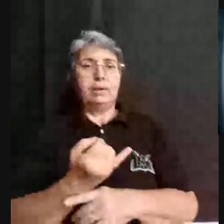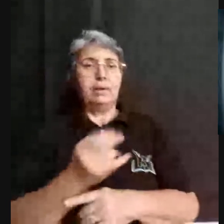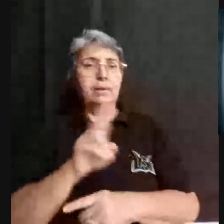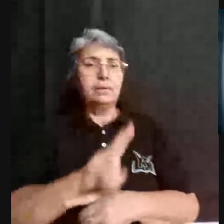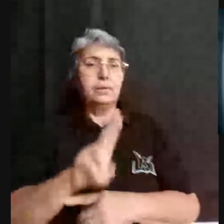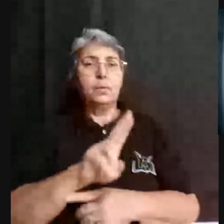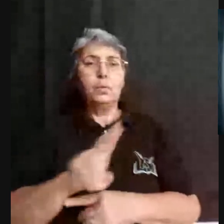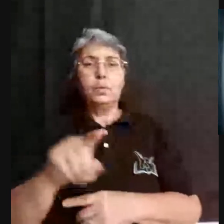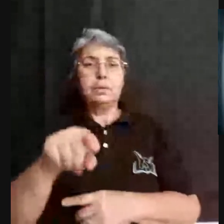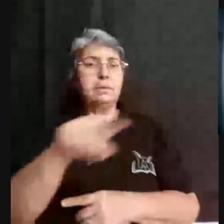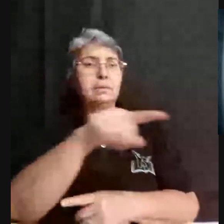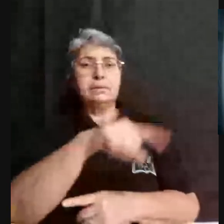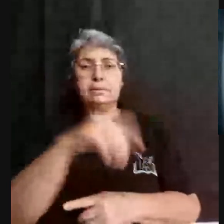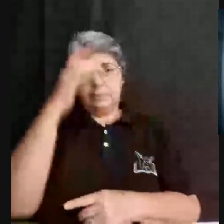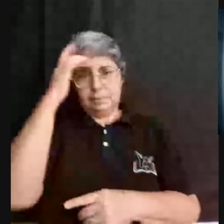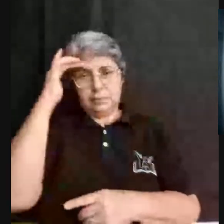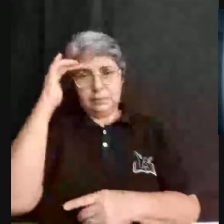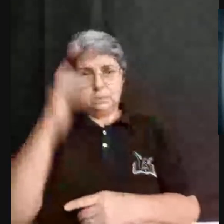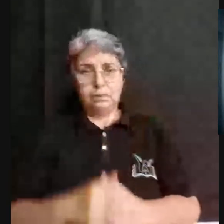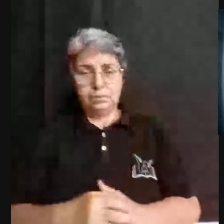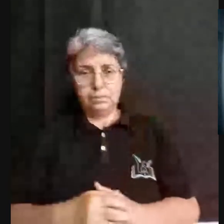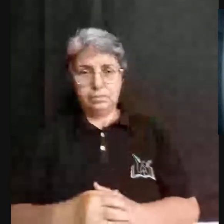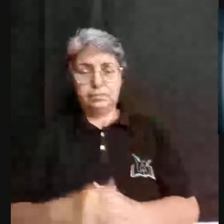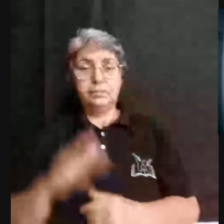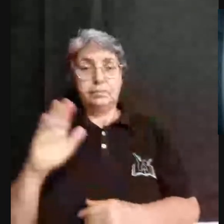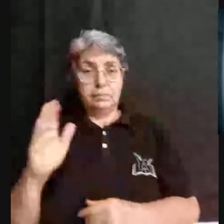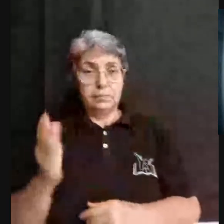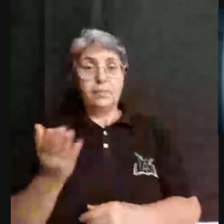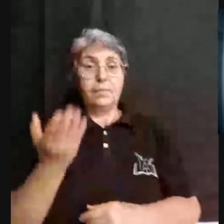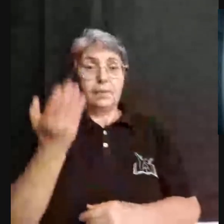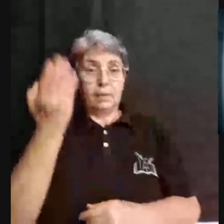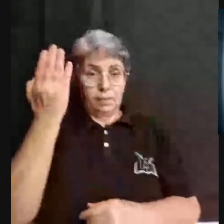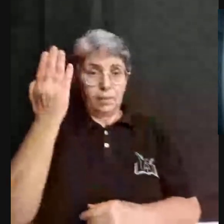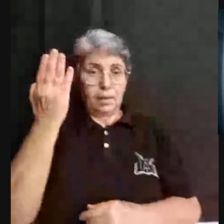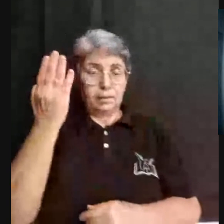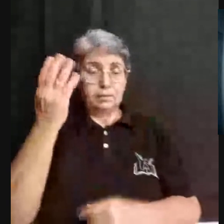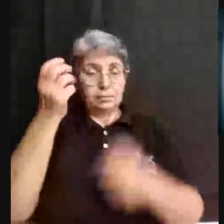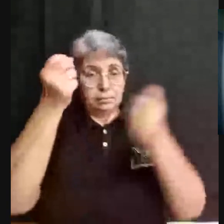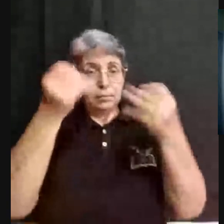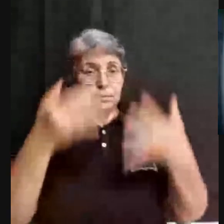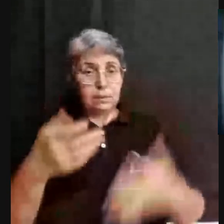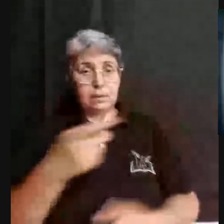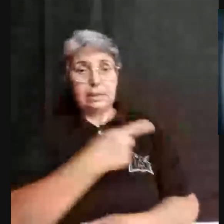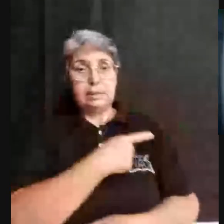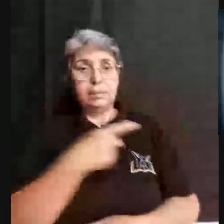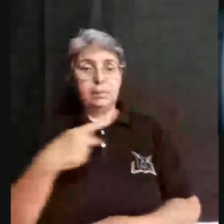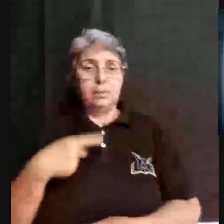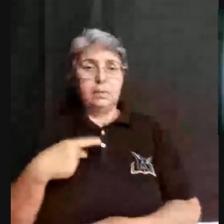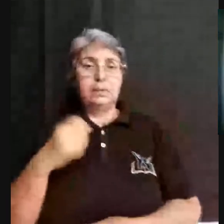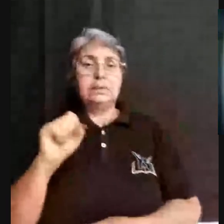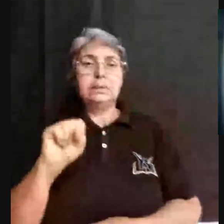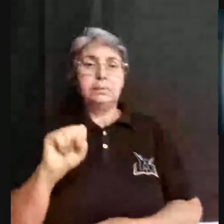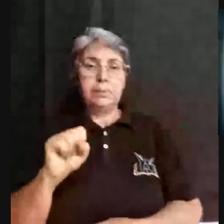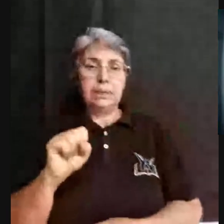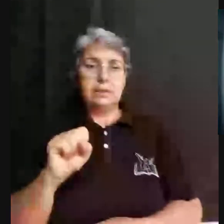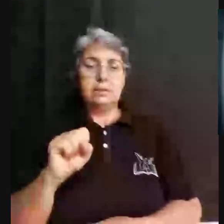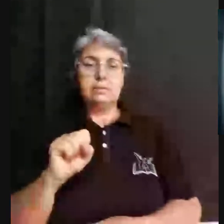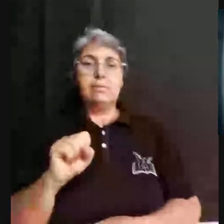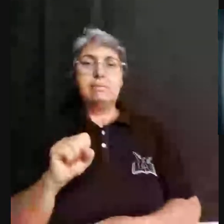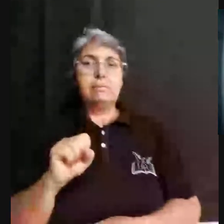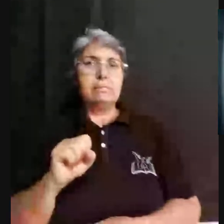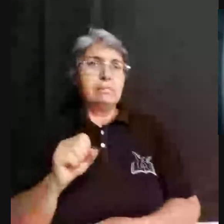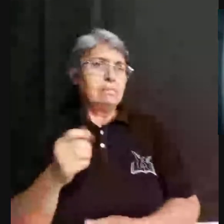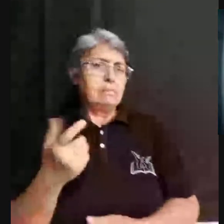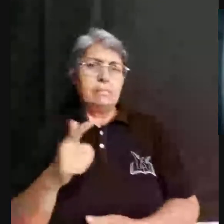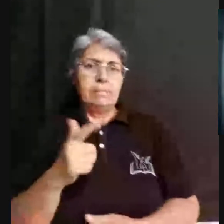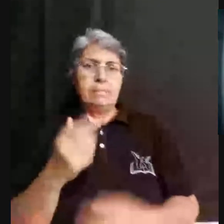dizendo que o pastor Smith não faria uma confissão, que ele não tinha o